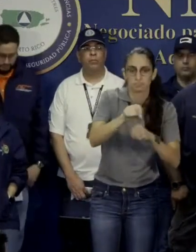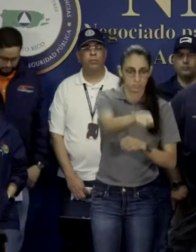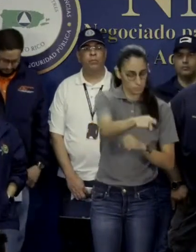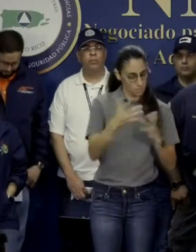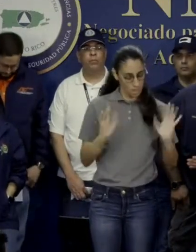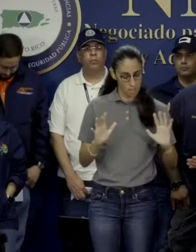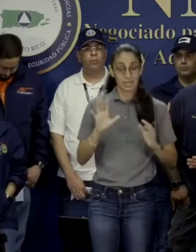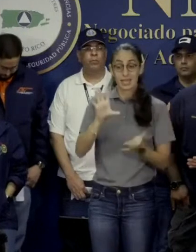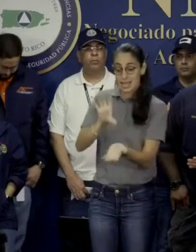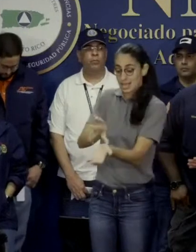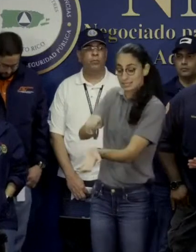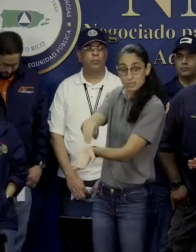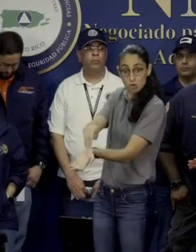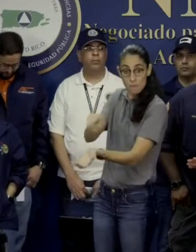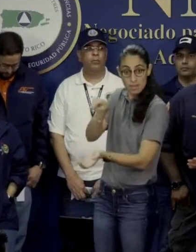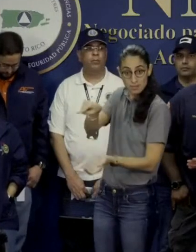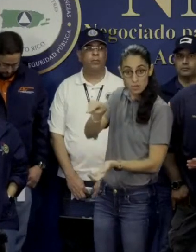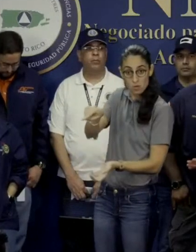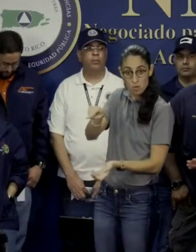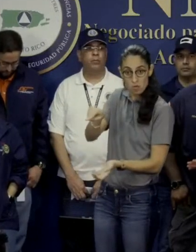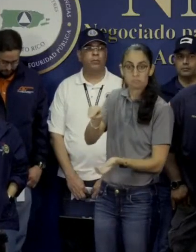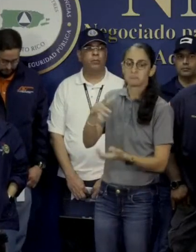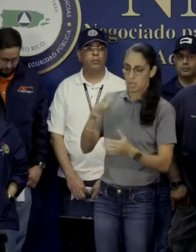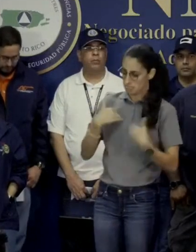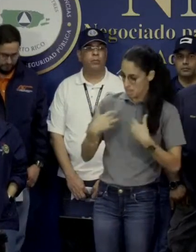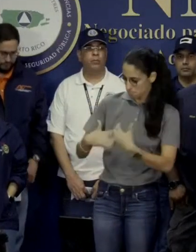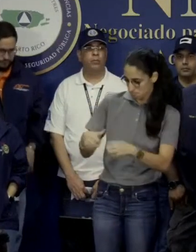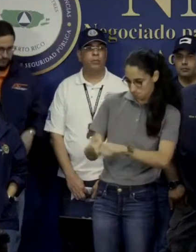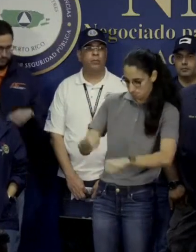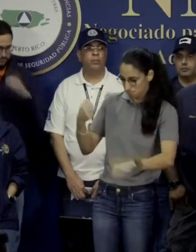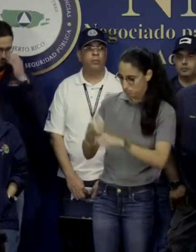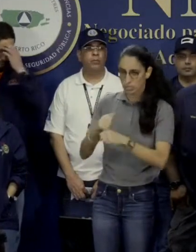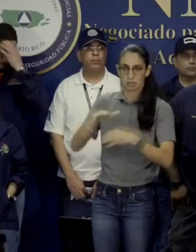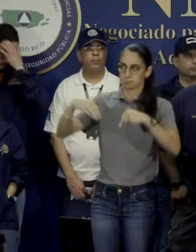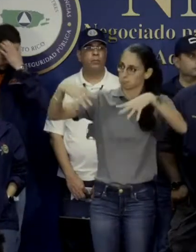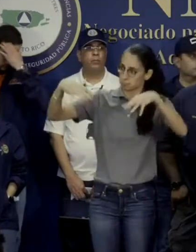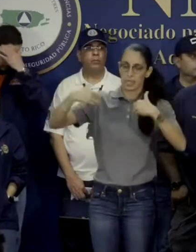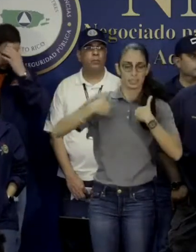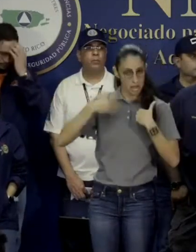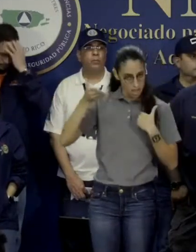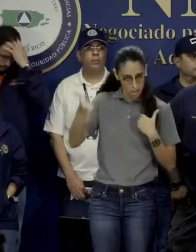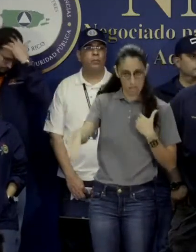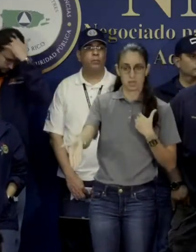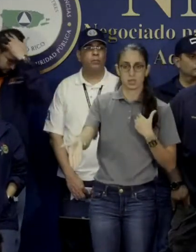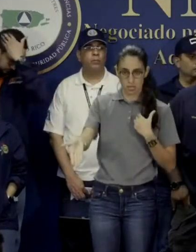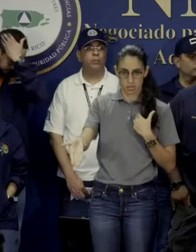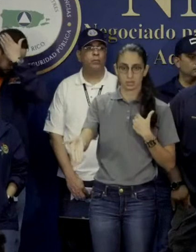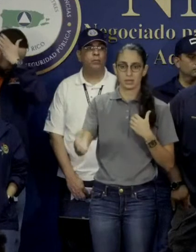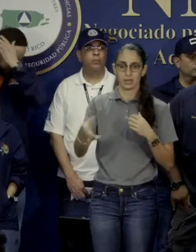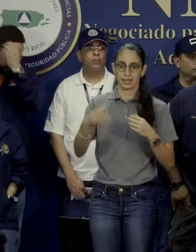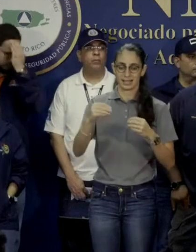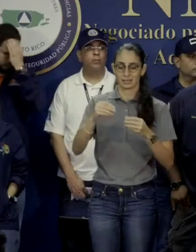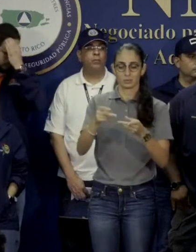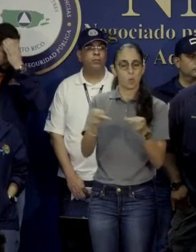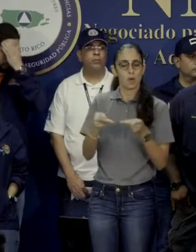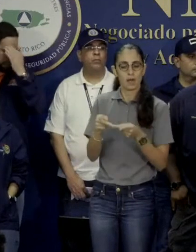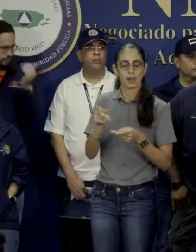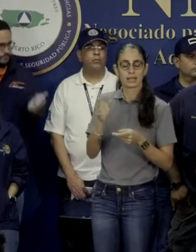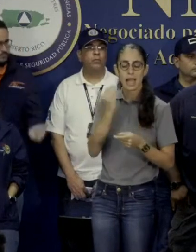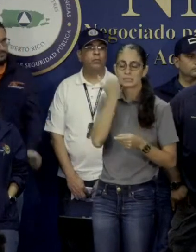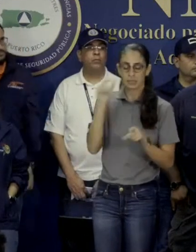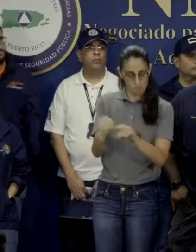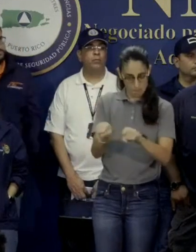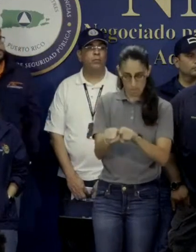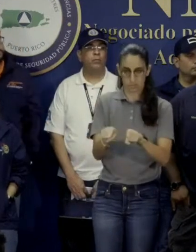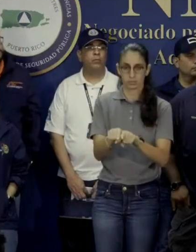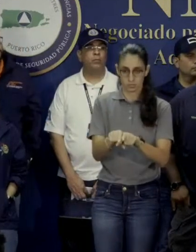Ya el centro médico tiene está energizado, todo el centro médico, incluyendo el Centro Comprensivo de Cáncer. Así que